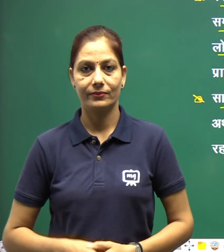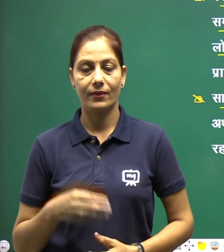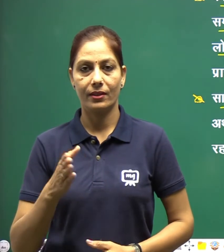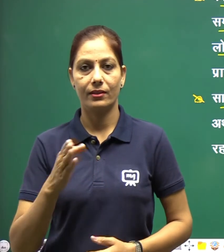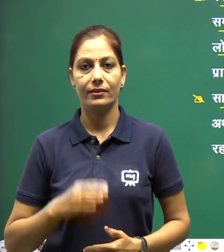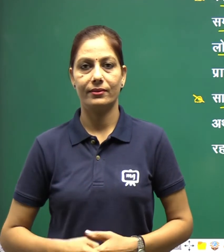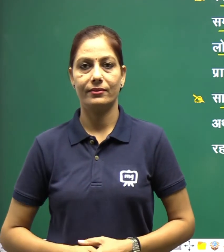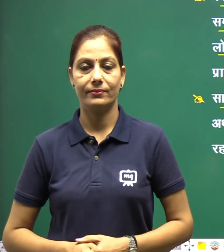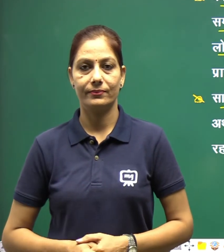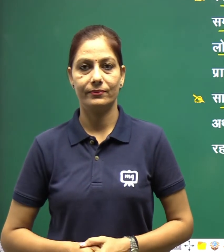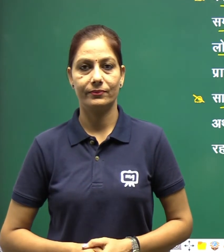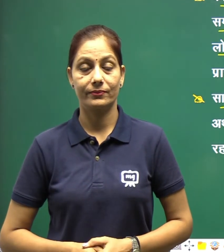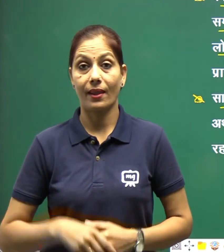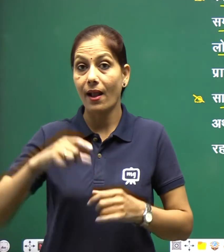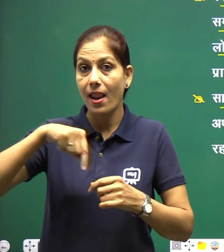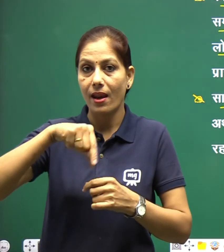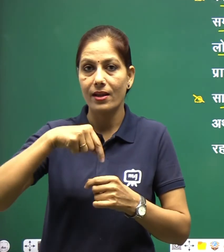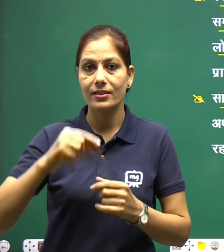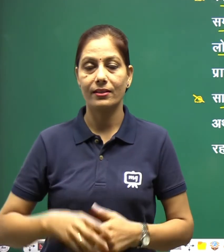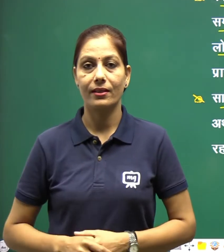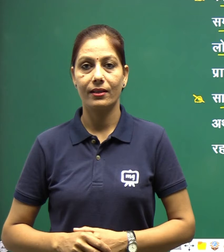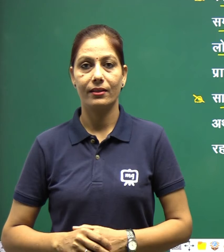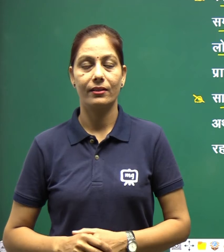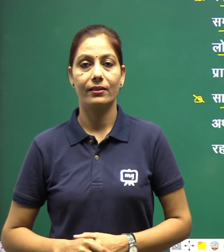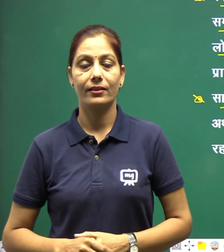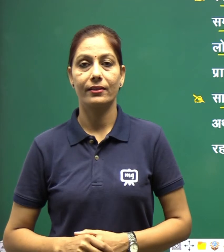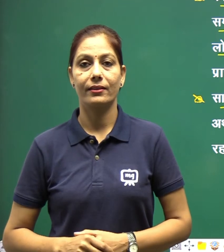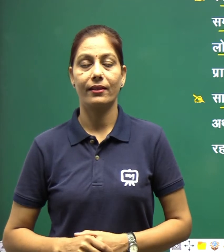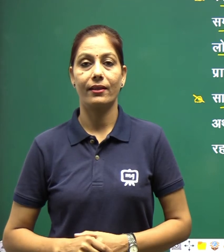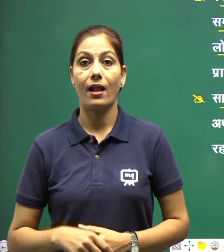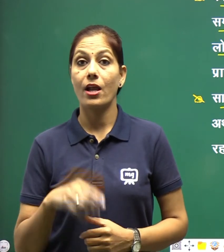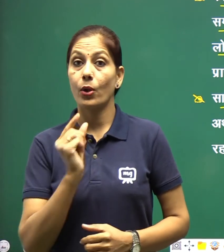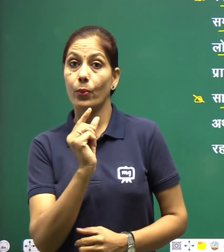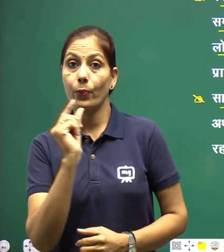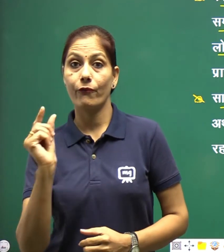यह रस का अक्षय पात्र है।